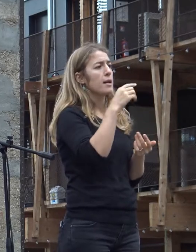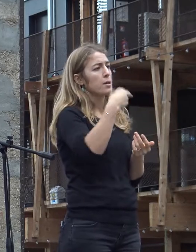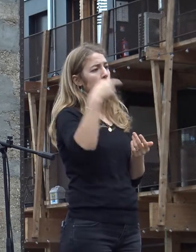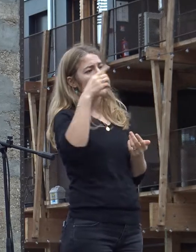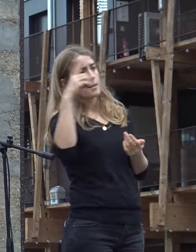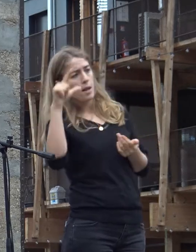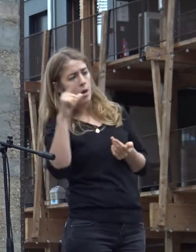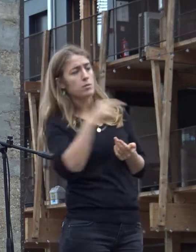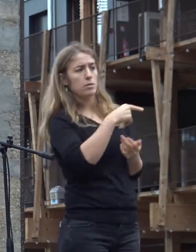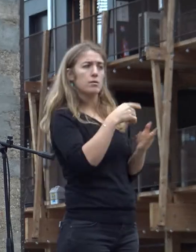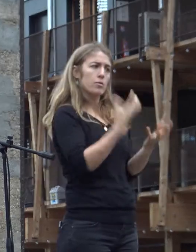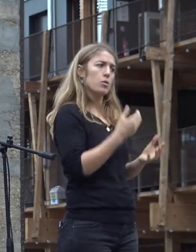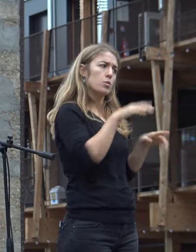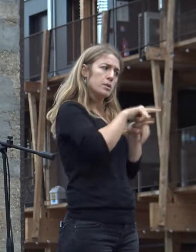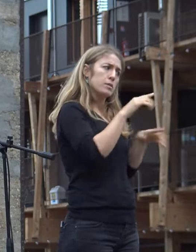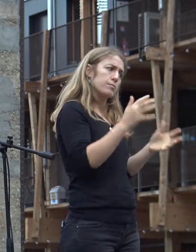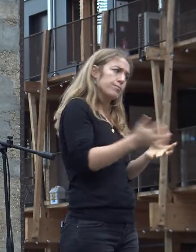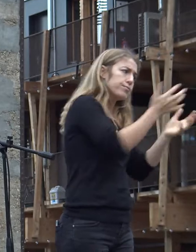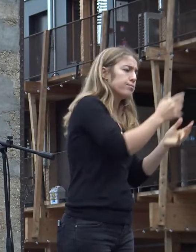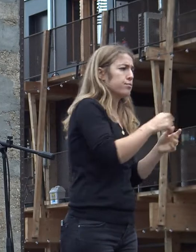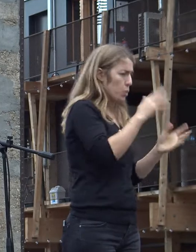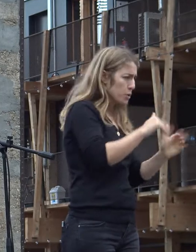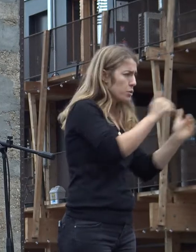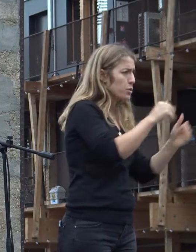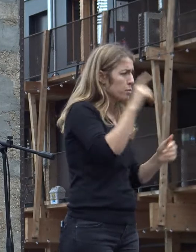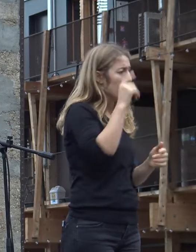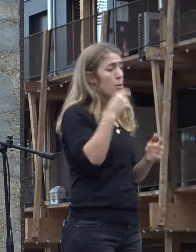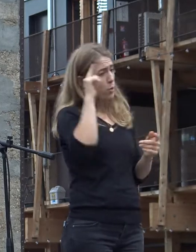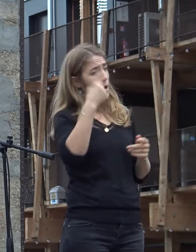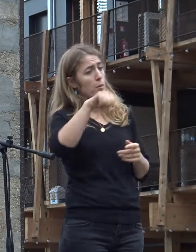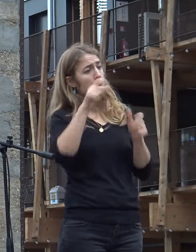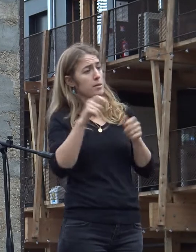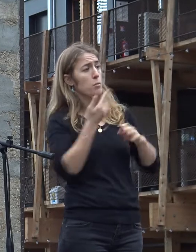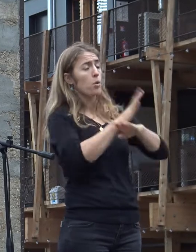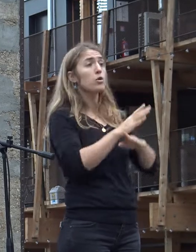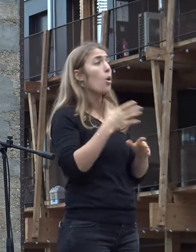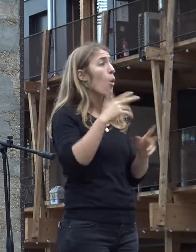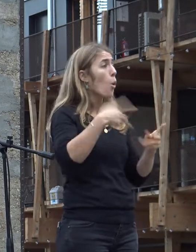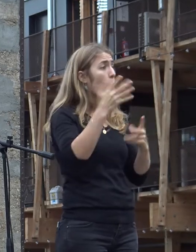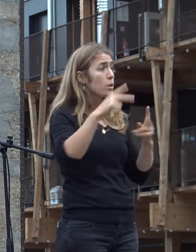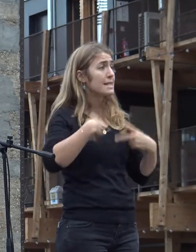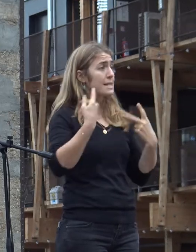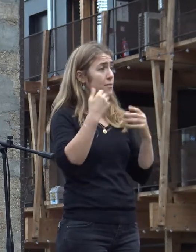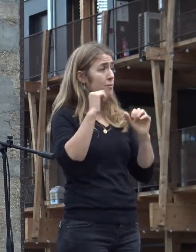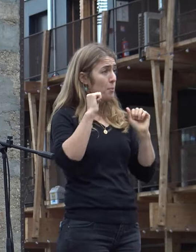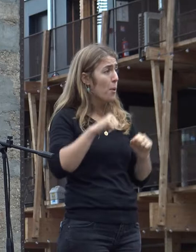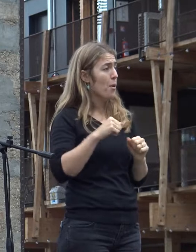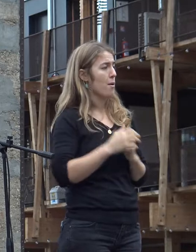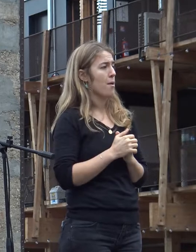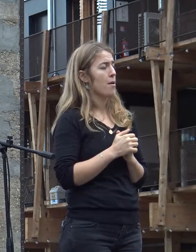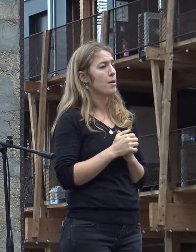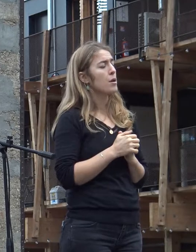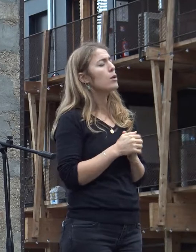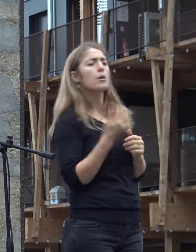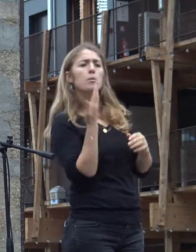qu'ils puissent prouver qu'une autre façon de vivre est possible, que la solidarité,